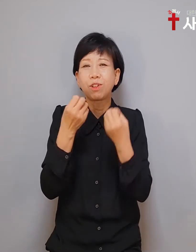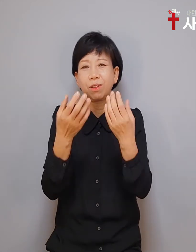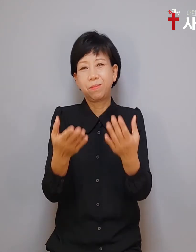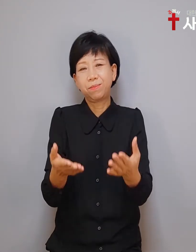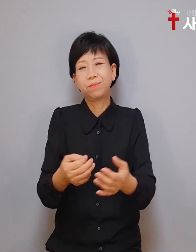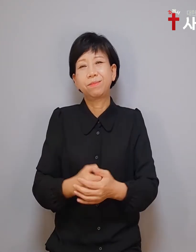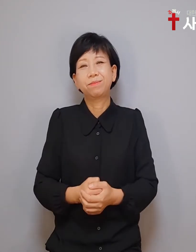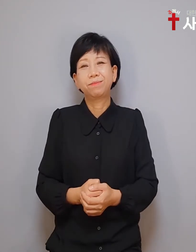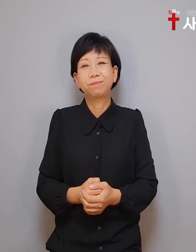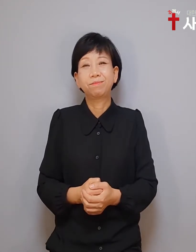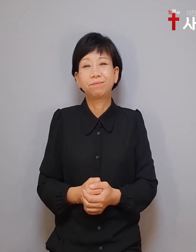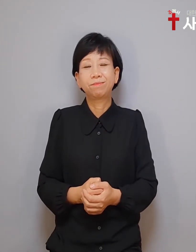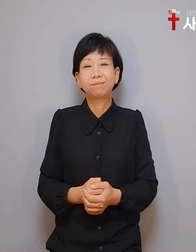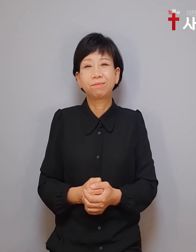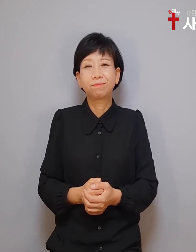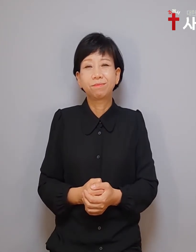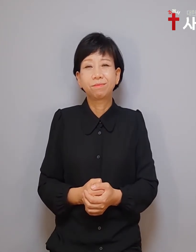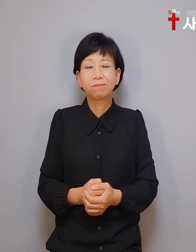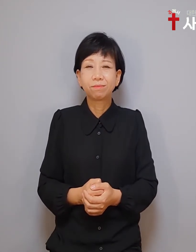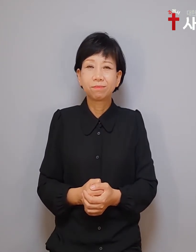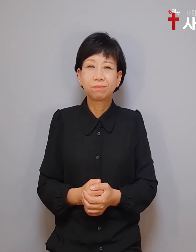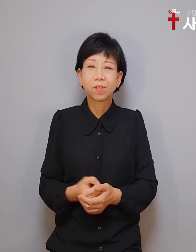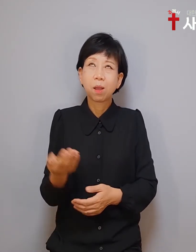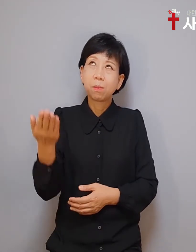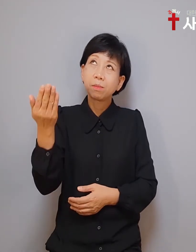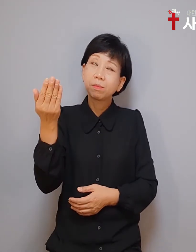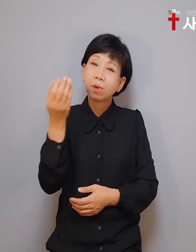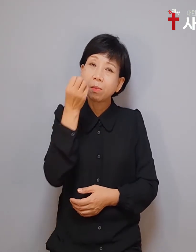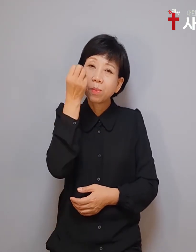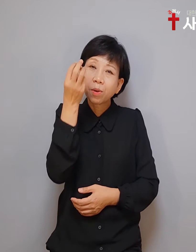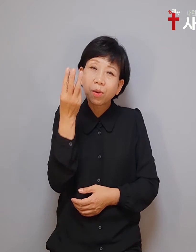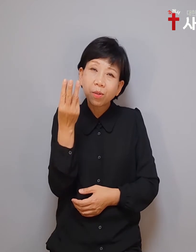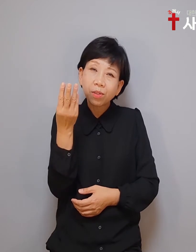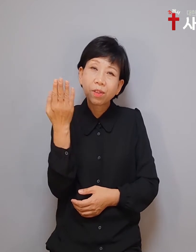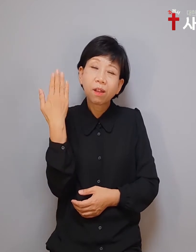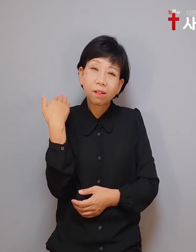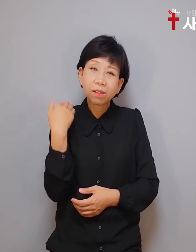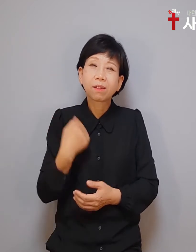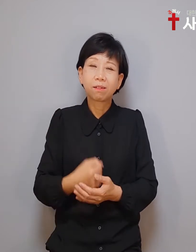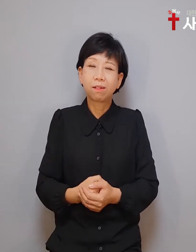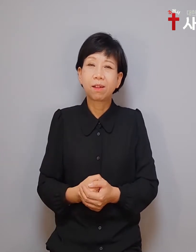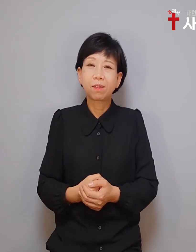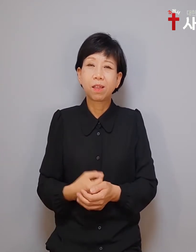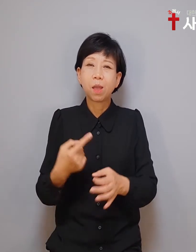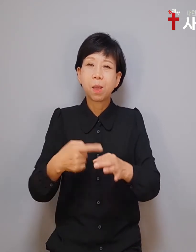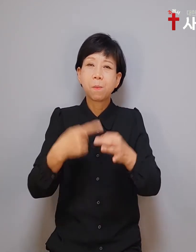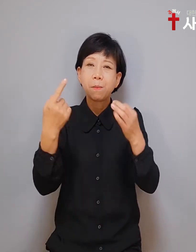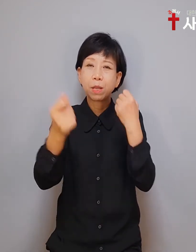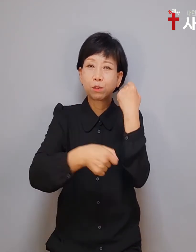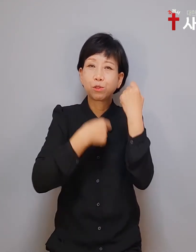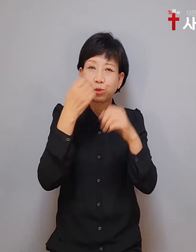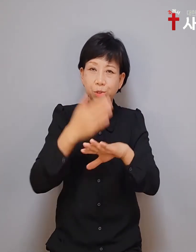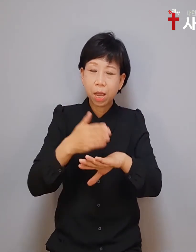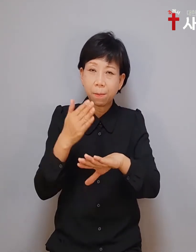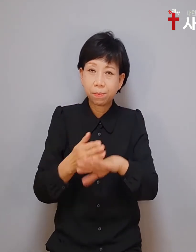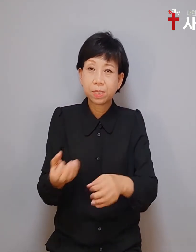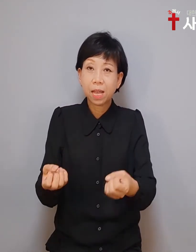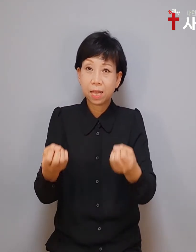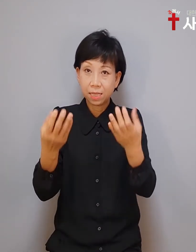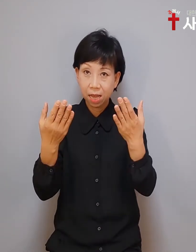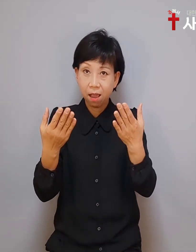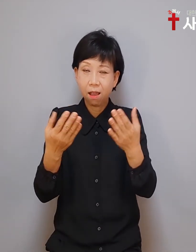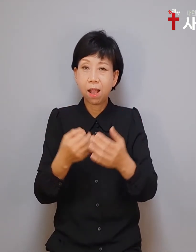달 됐죠. 맥주감사절을 보내면서 우리 성도님들 모두에게 이 책을 한 권씩 나눠드렸습니다. 책의